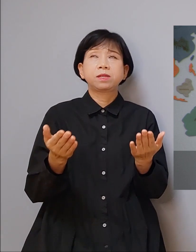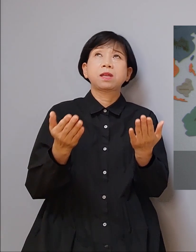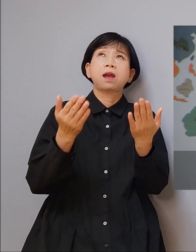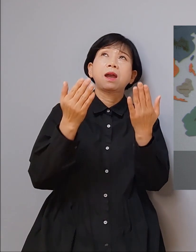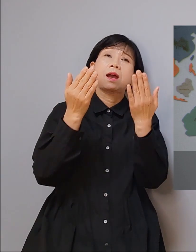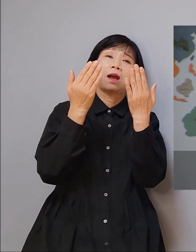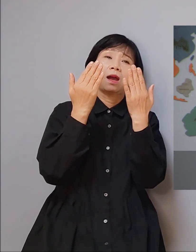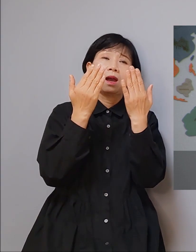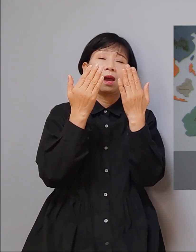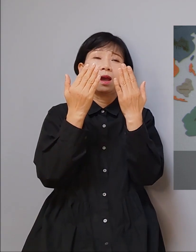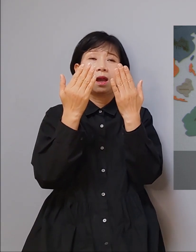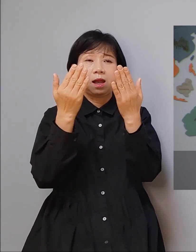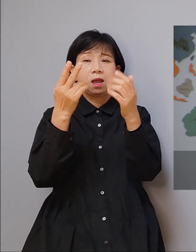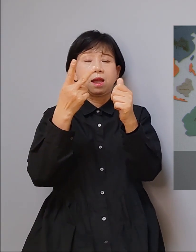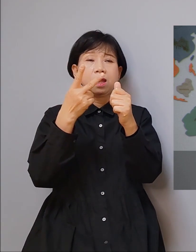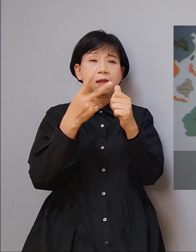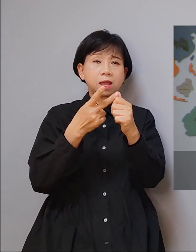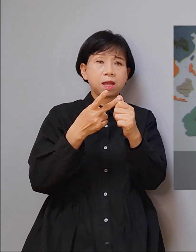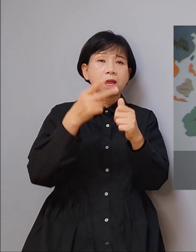찬양합니다.